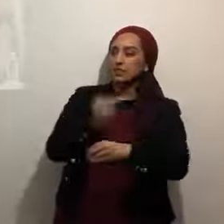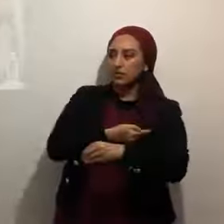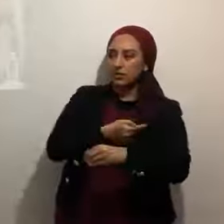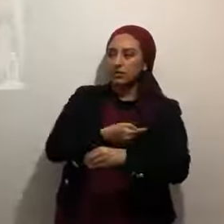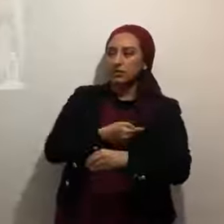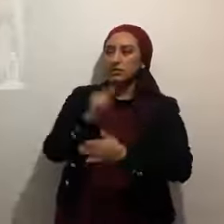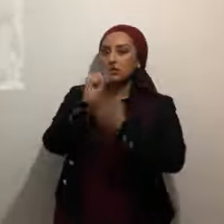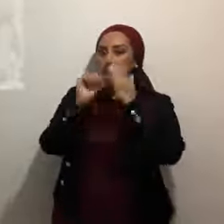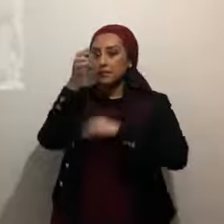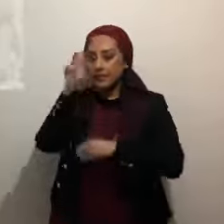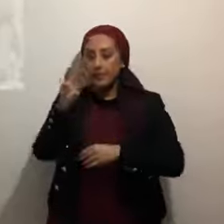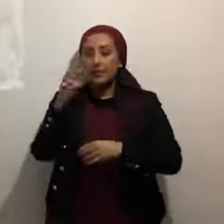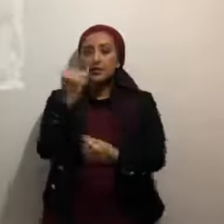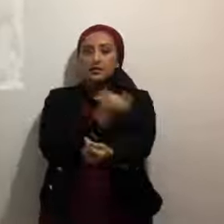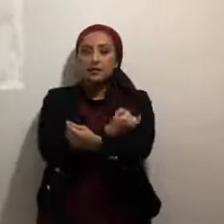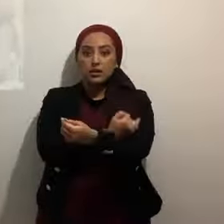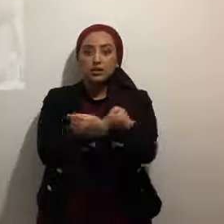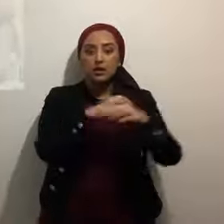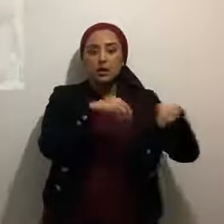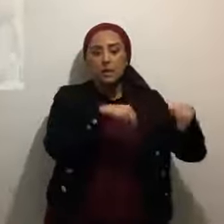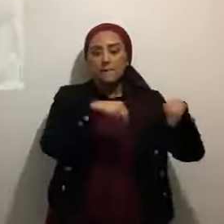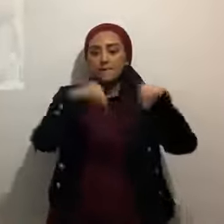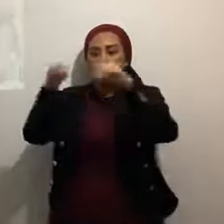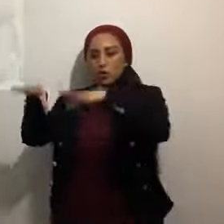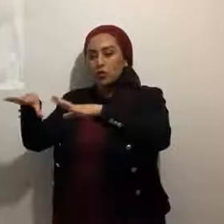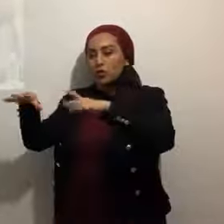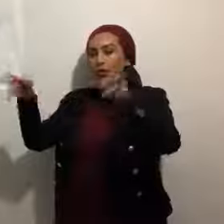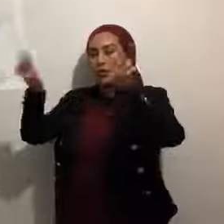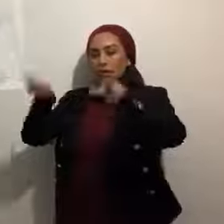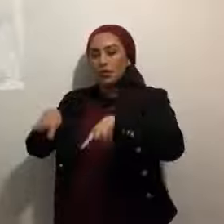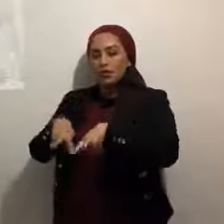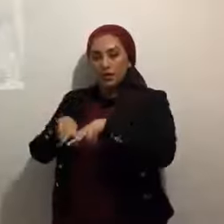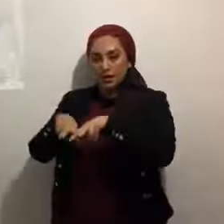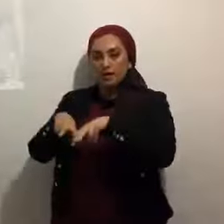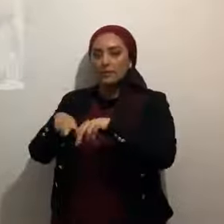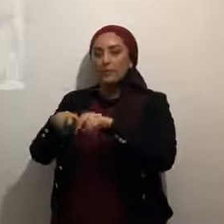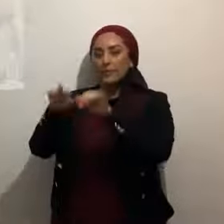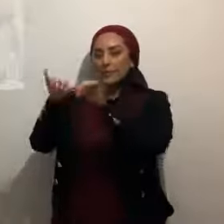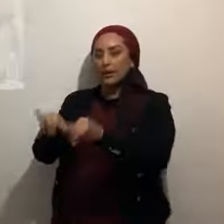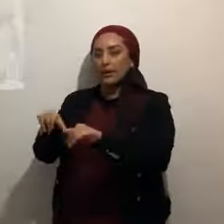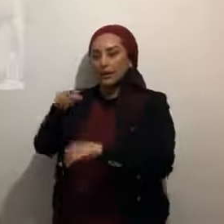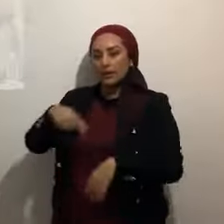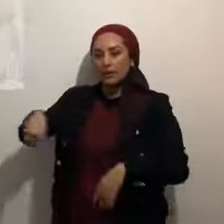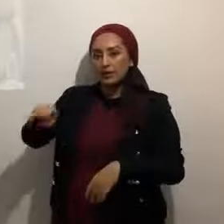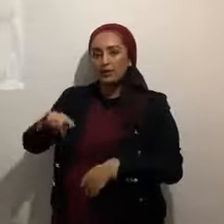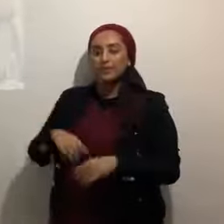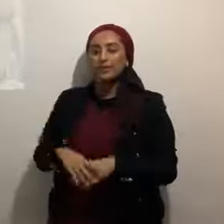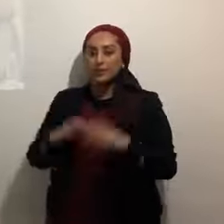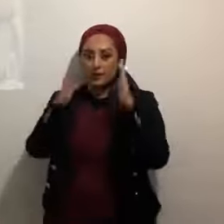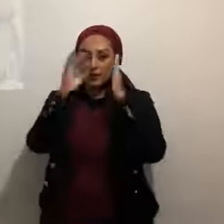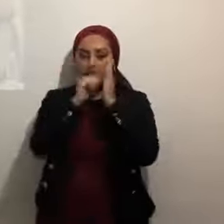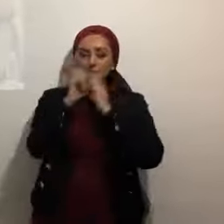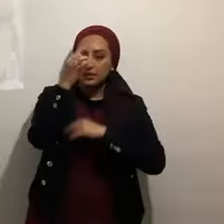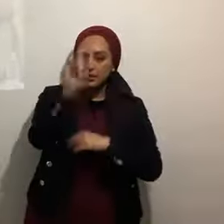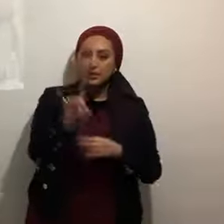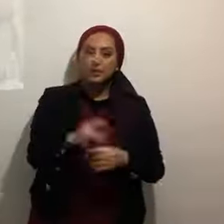17. Isaac se fue de allí y acampó en el valle de Gerar y habitó allí. Atención el 18.